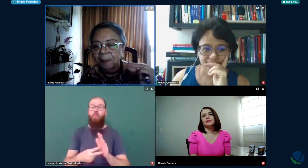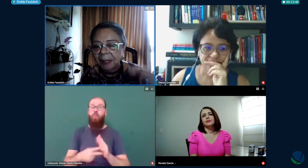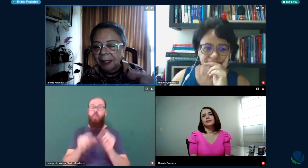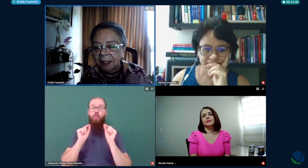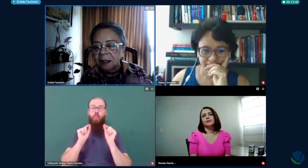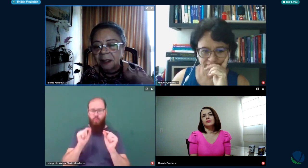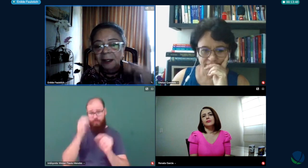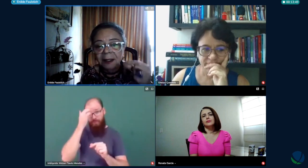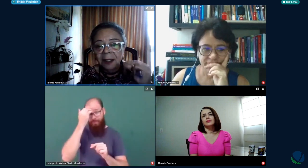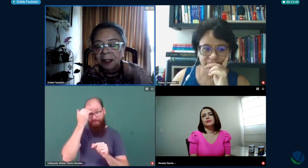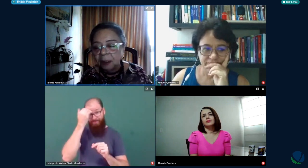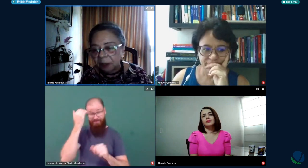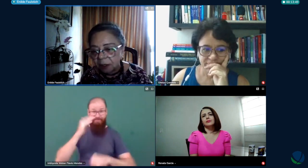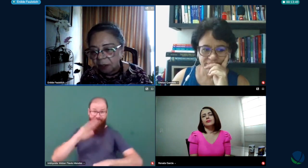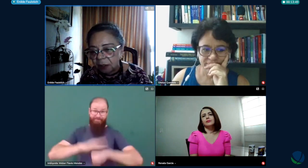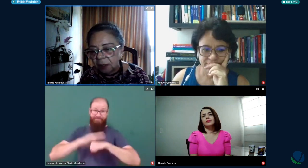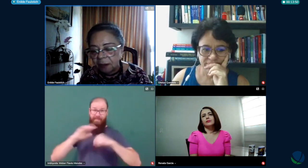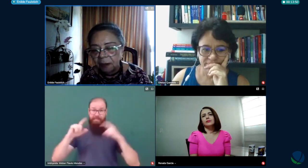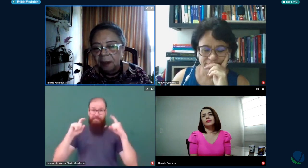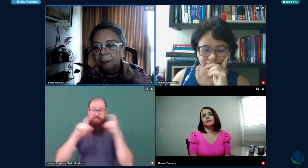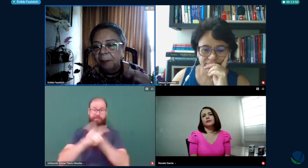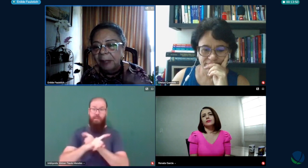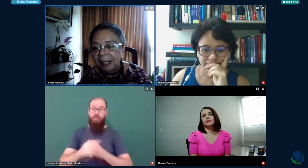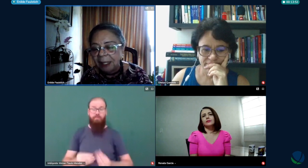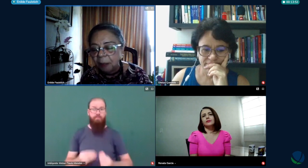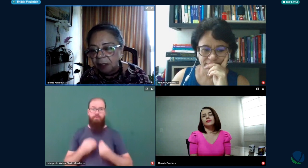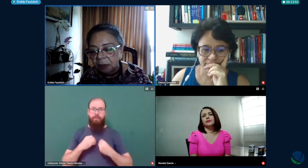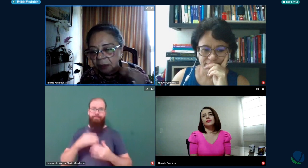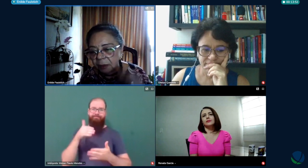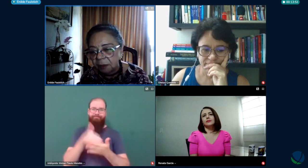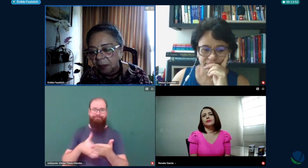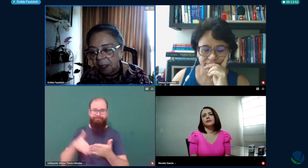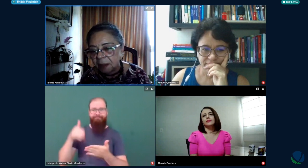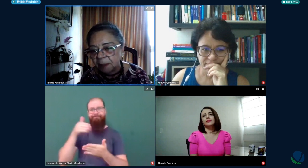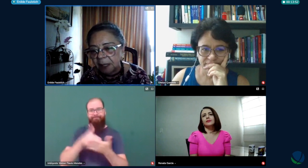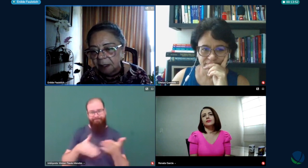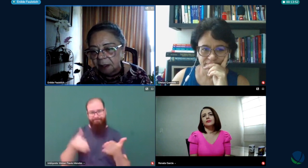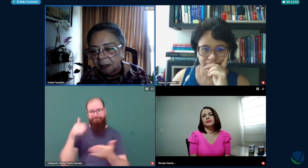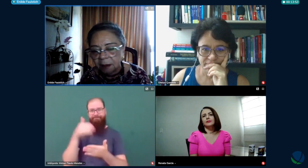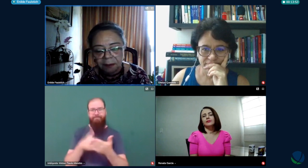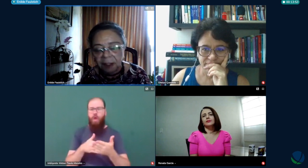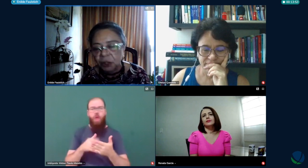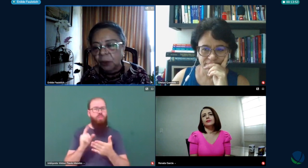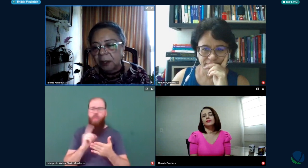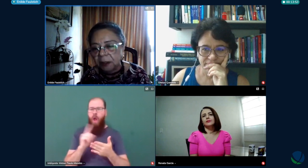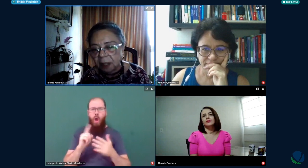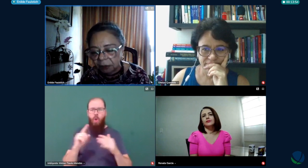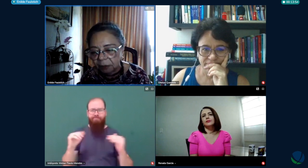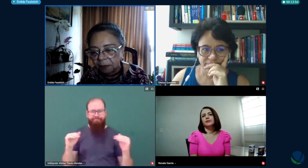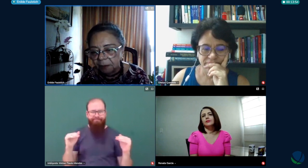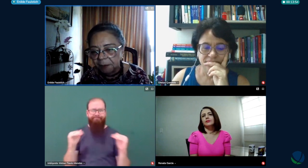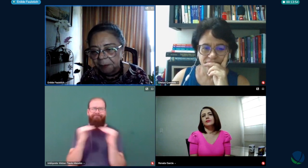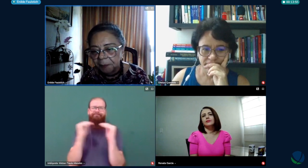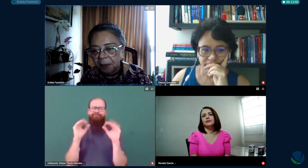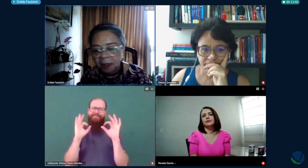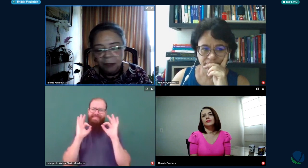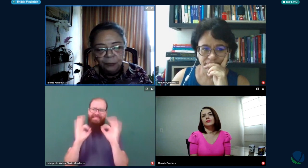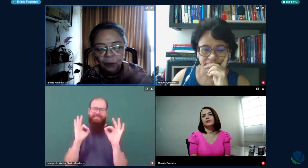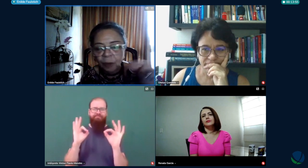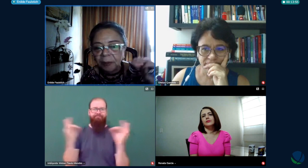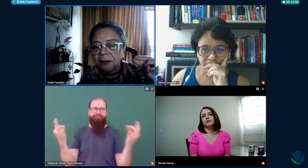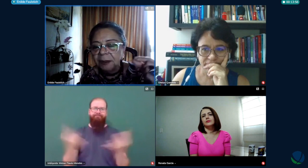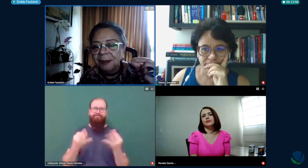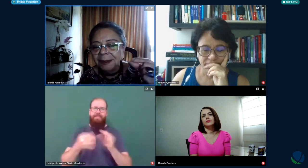que, para eles não atingem plenamente essa textualidade,